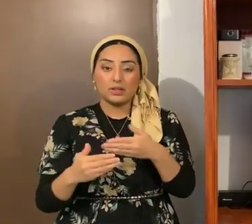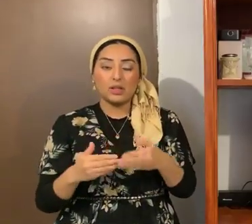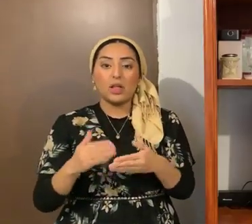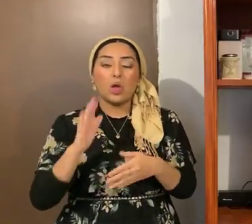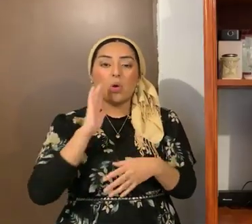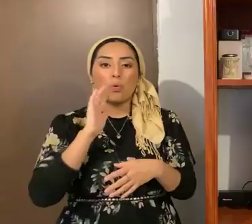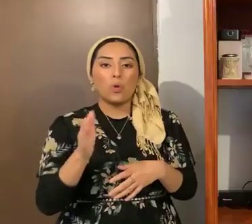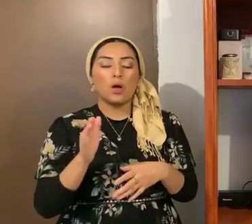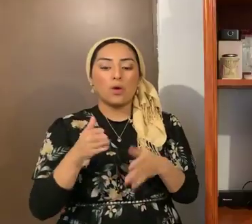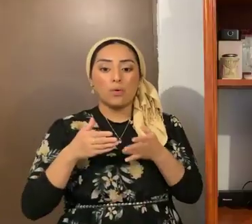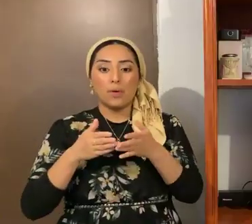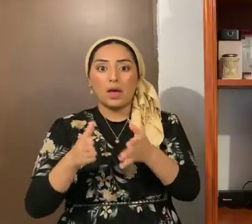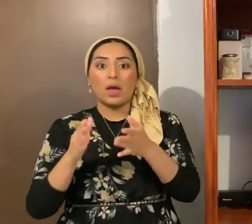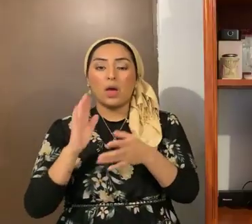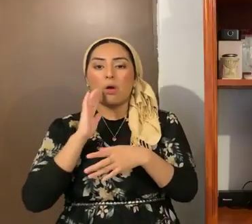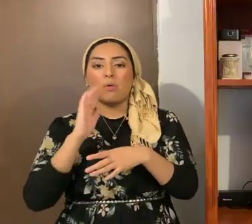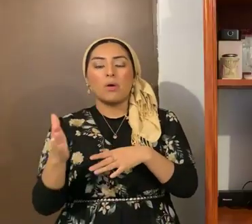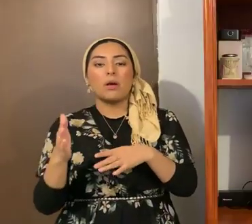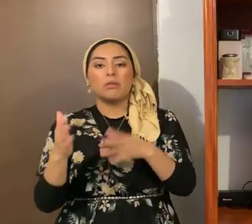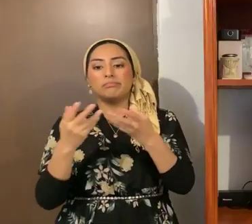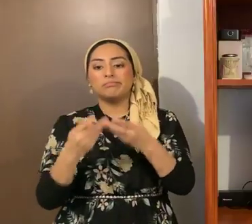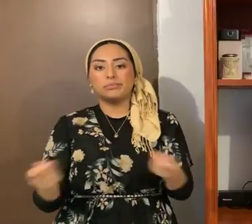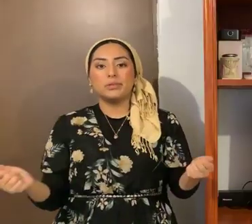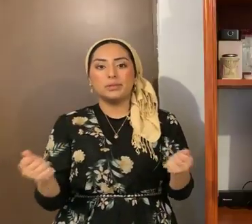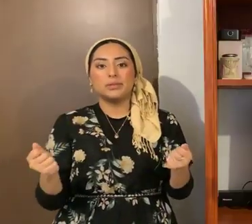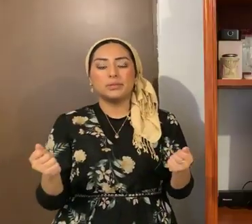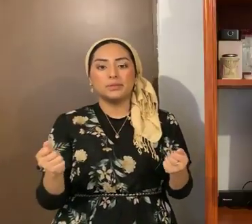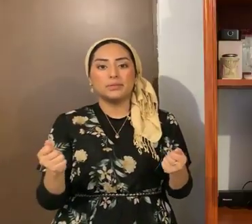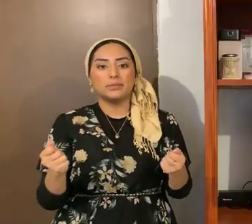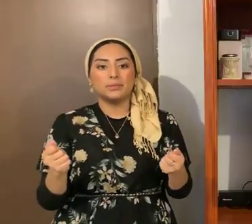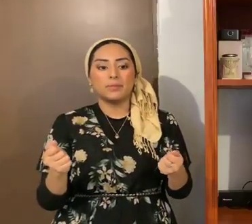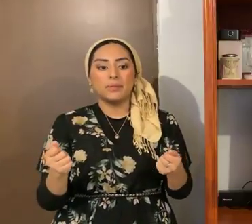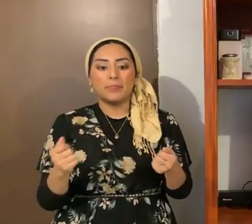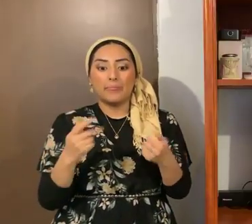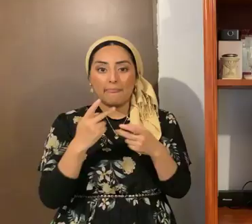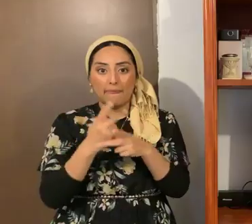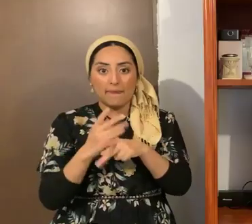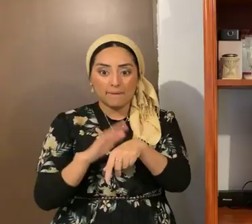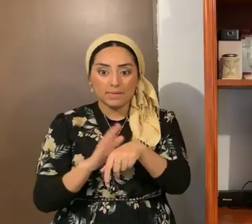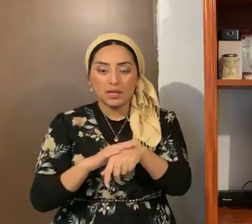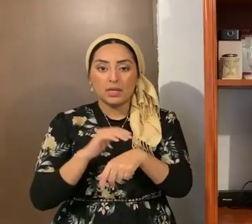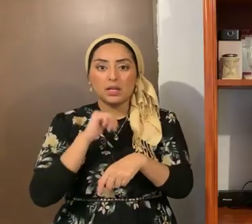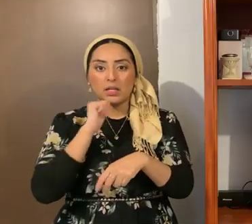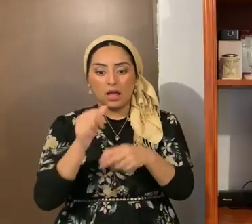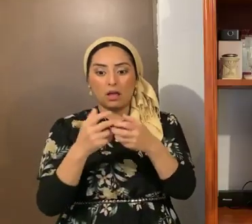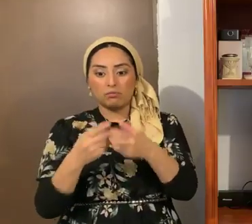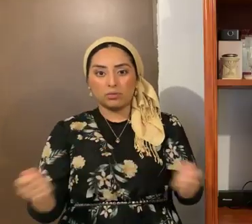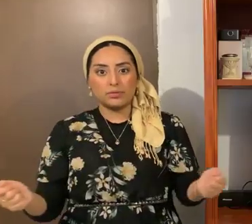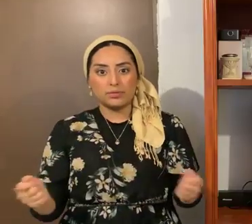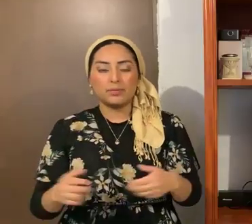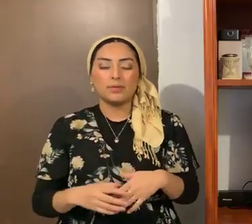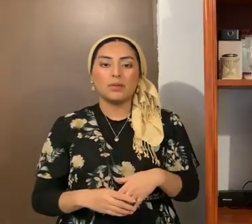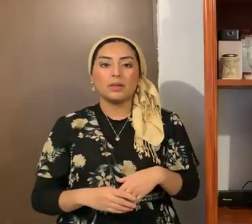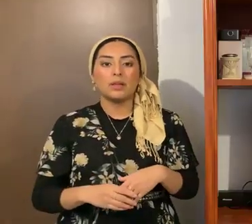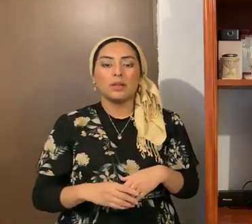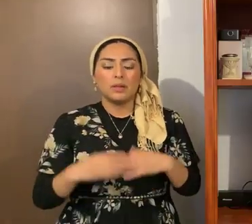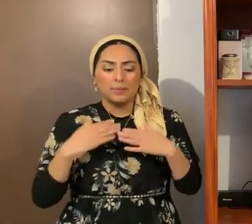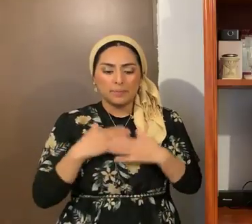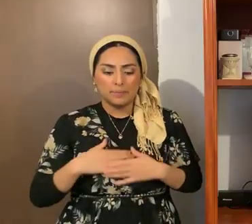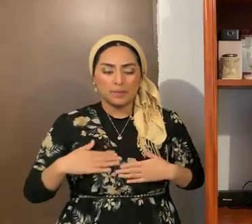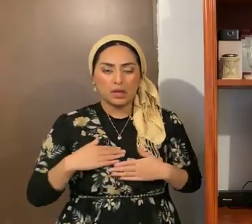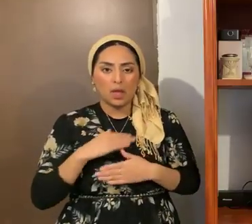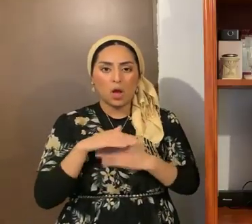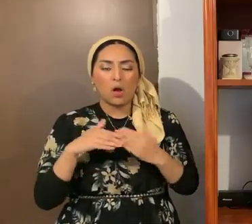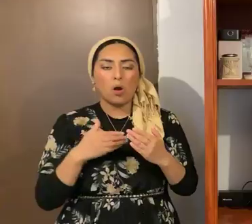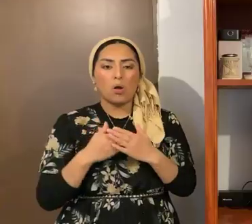a perecer en el camino. Las disciplinas son para que no se pierda. ¿Sí? Muy dichosos todos